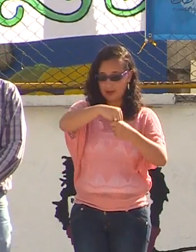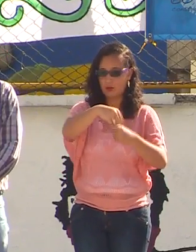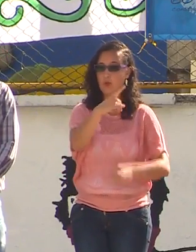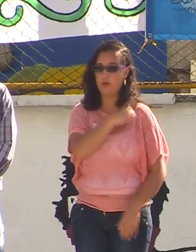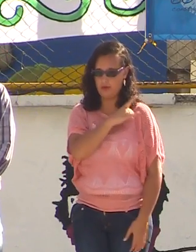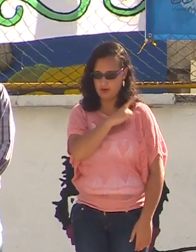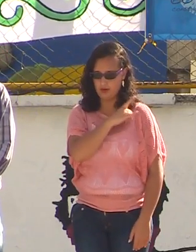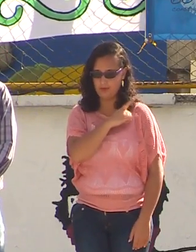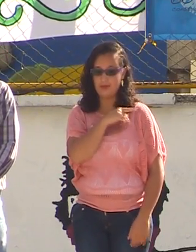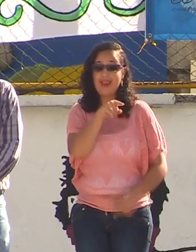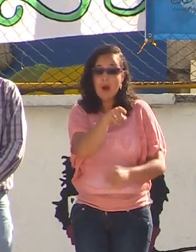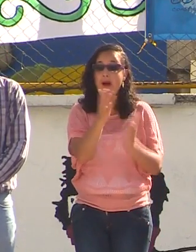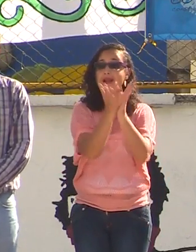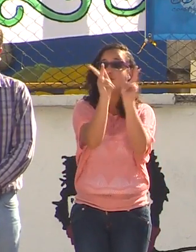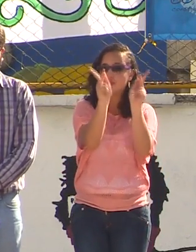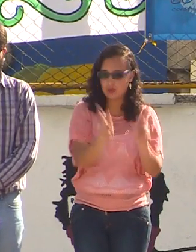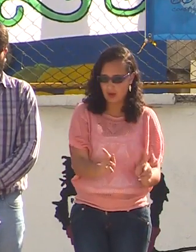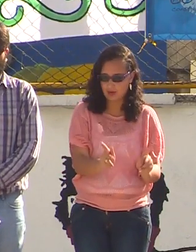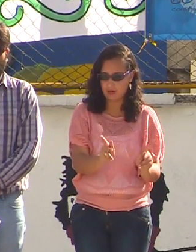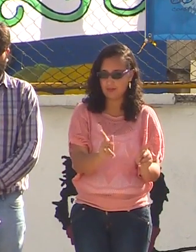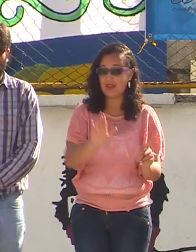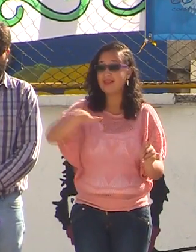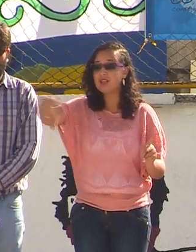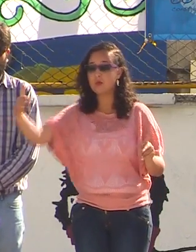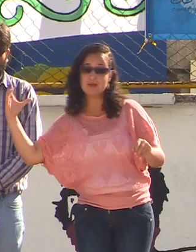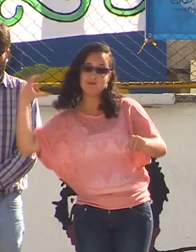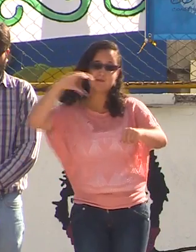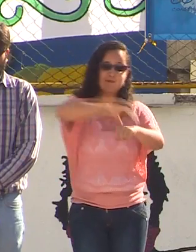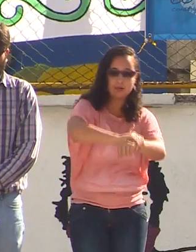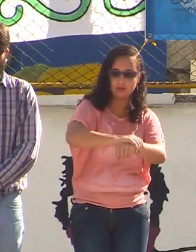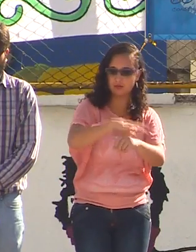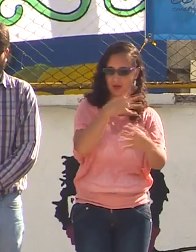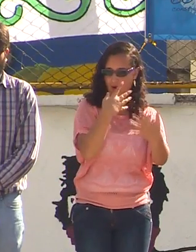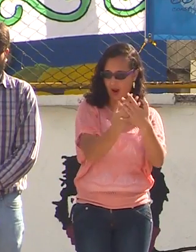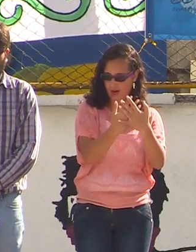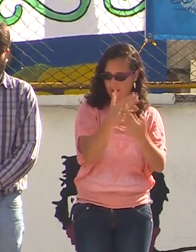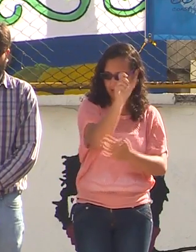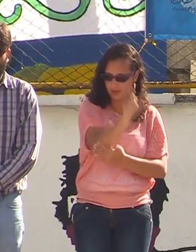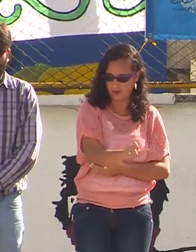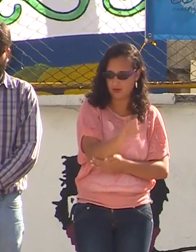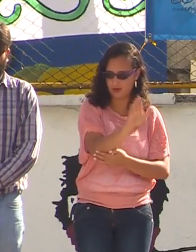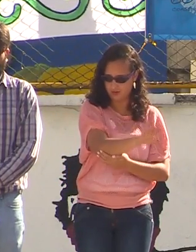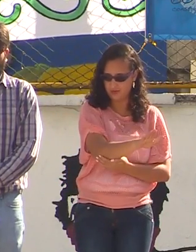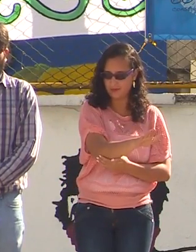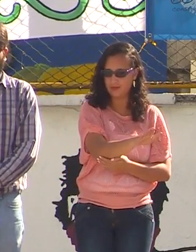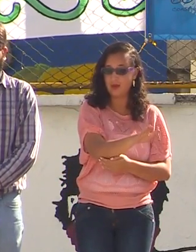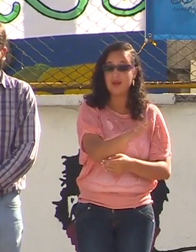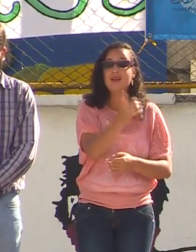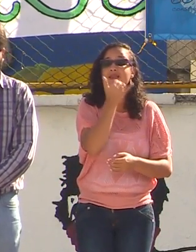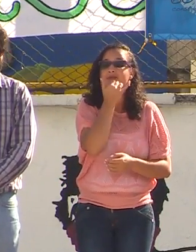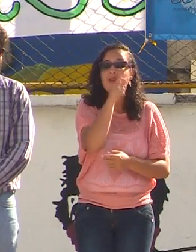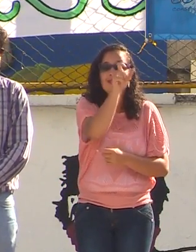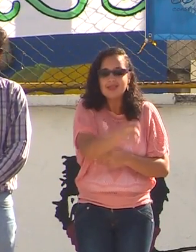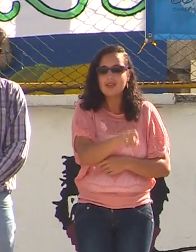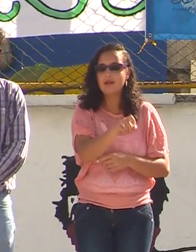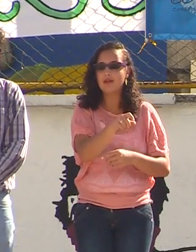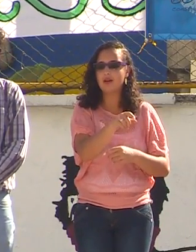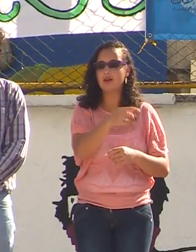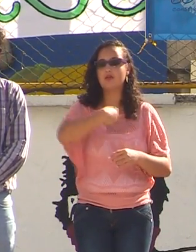de la universidad, hayan sido privadas de la libertad teniendo en cuenta las